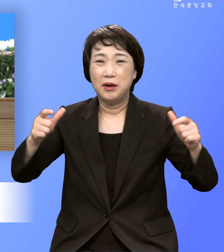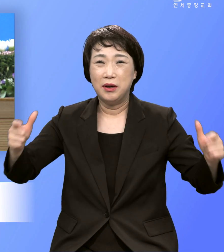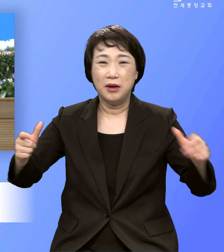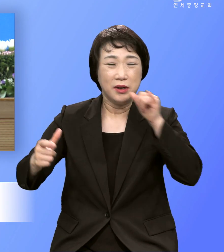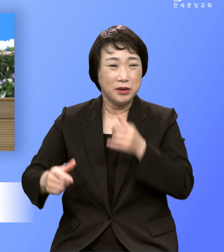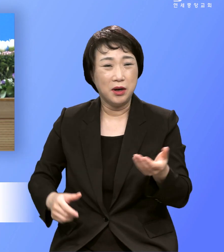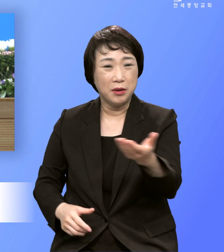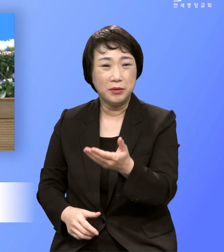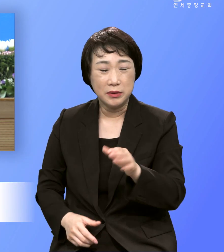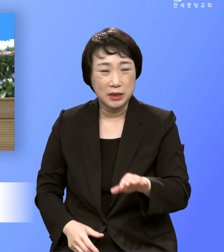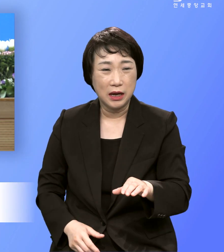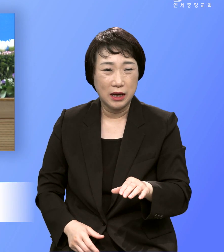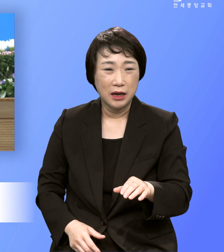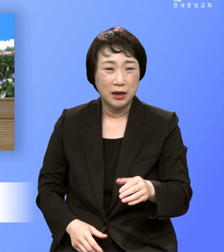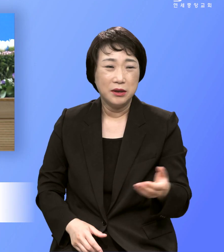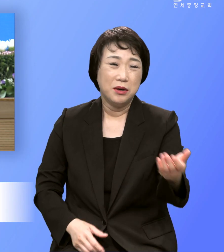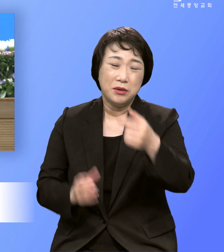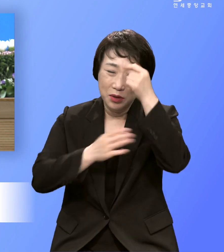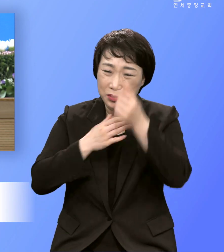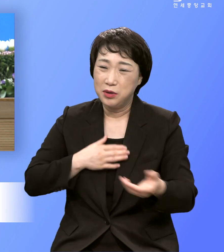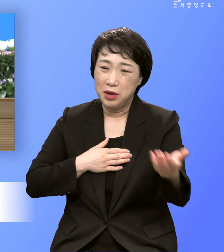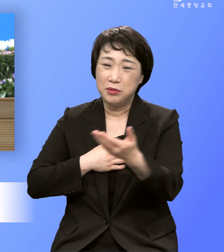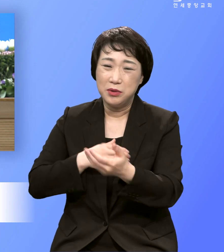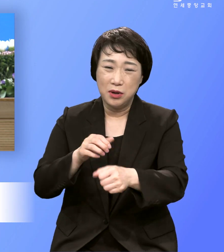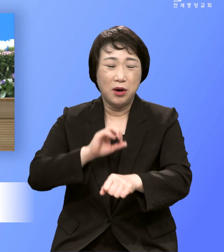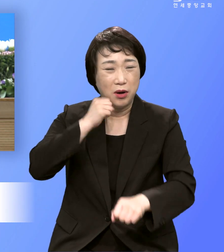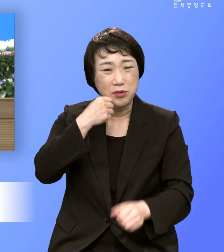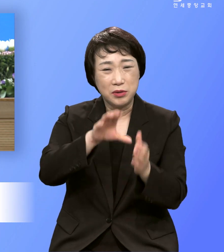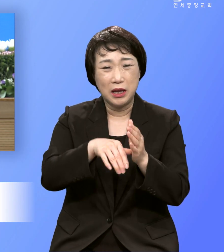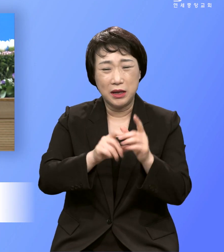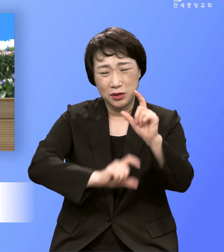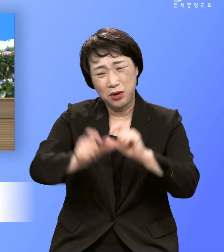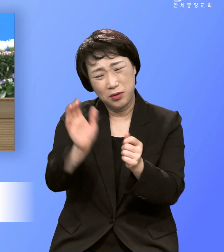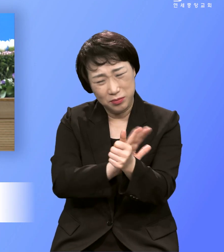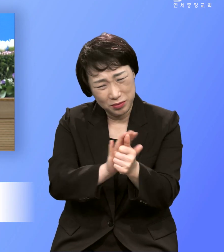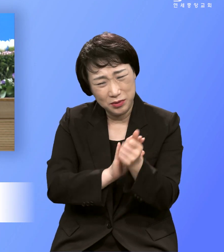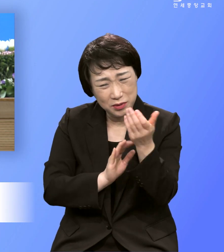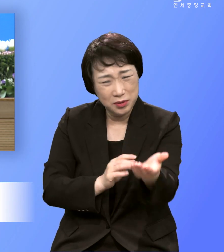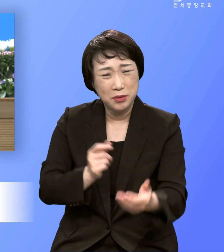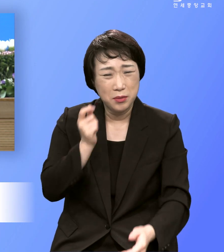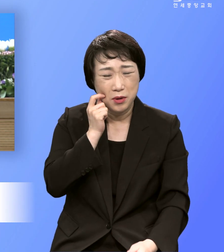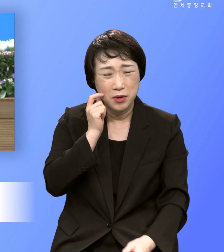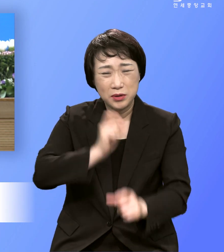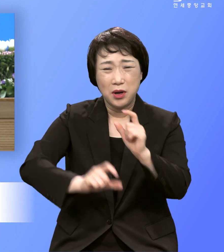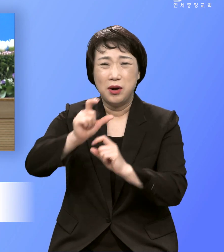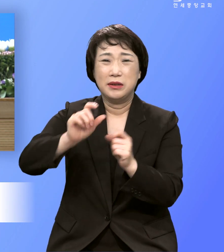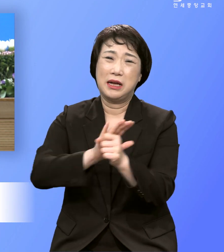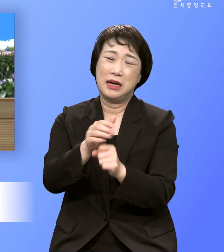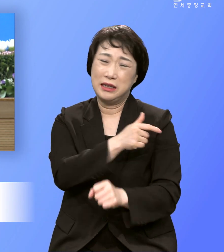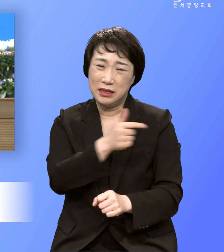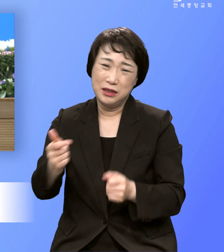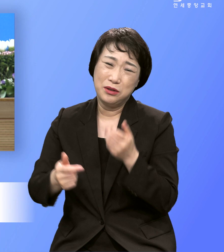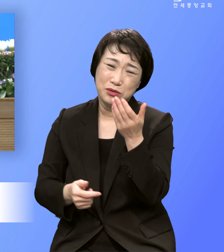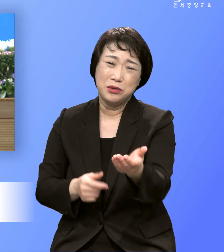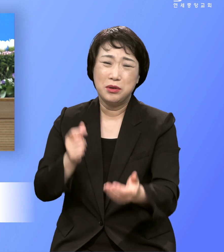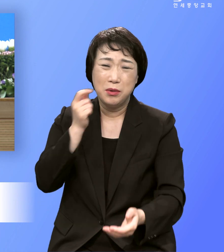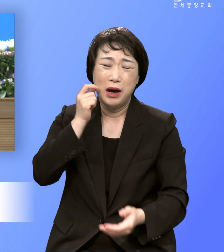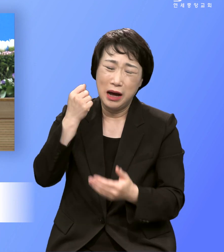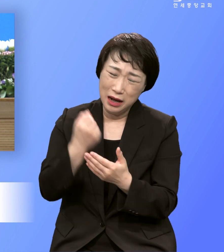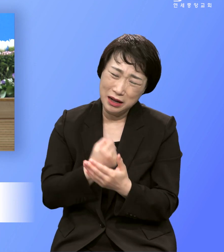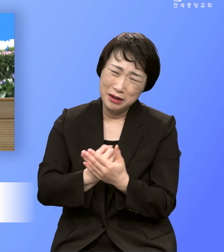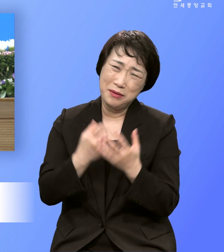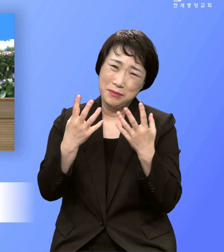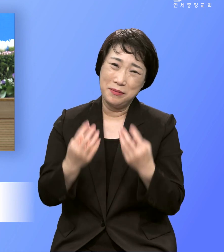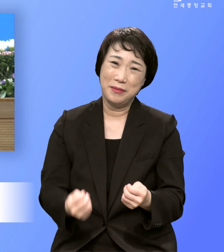그들이 불편할 때 더 보살펴드리지 못하고 또 진하게 사랑을 보이지 못했던 그것이 너무